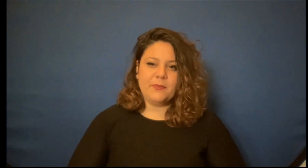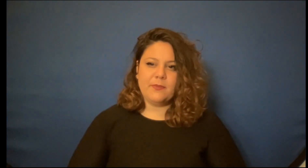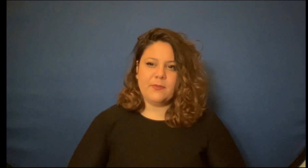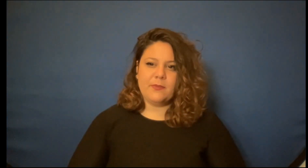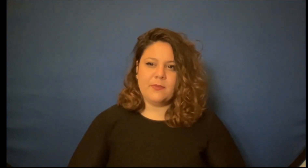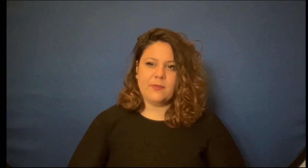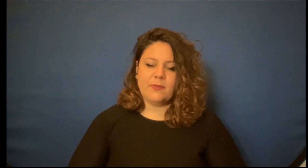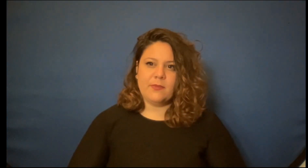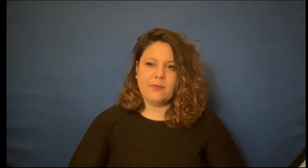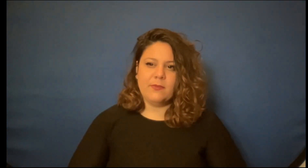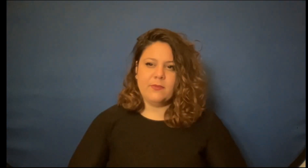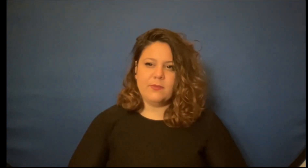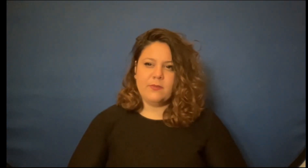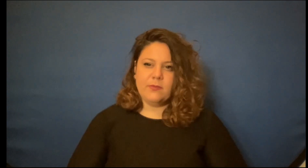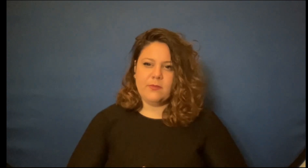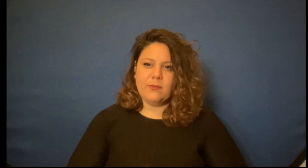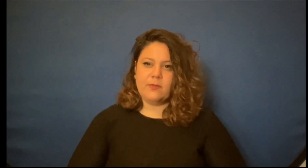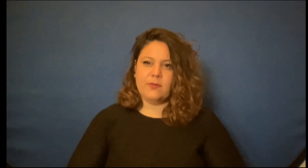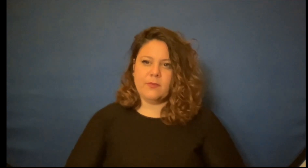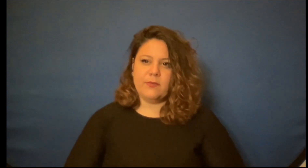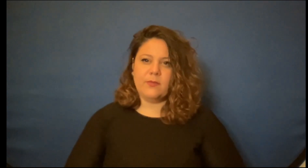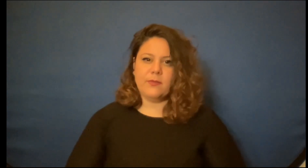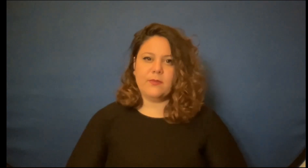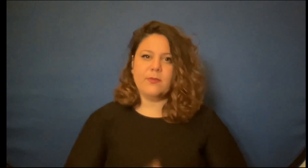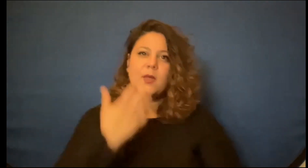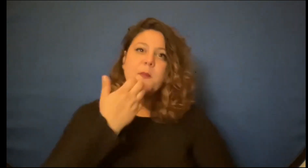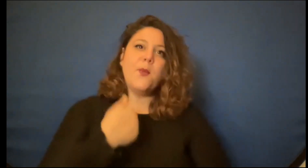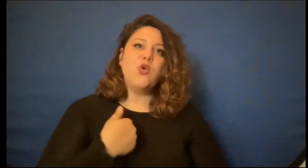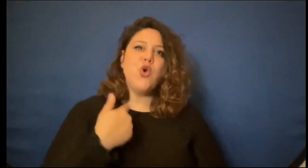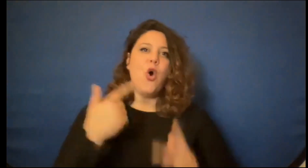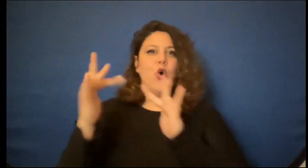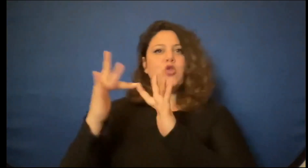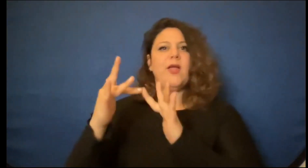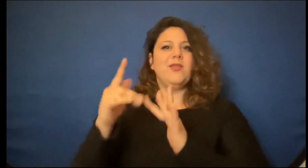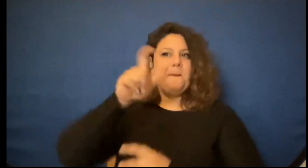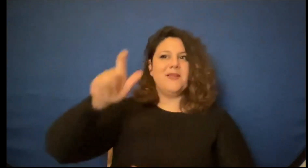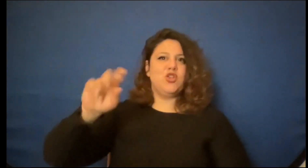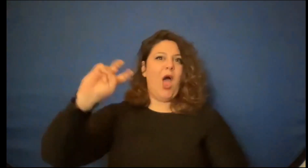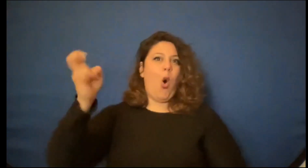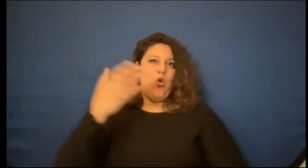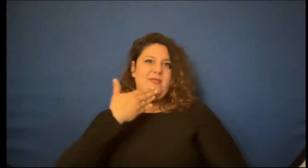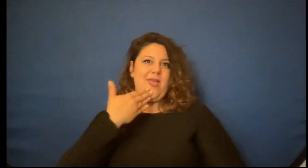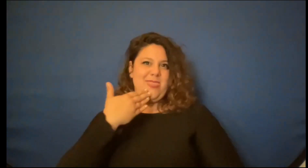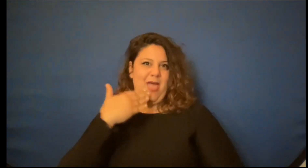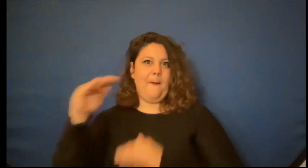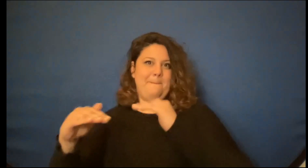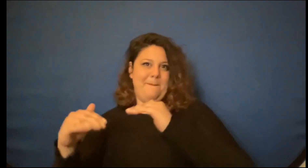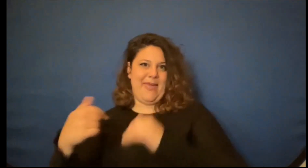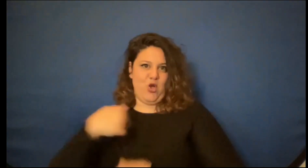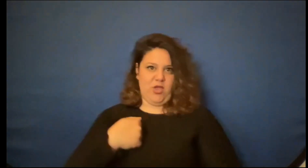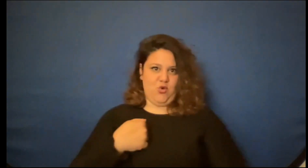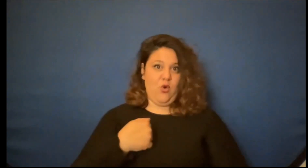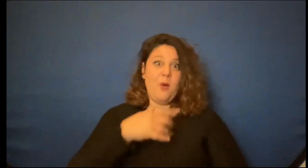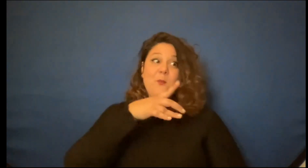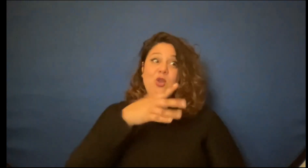estaba con gente de otra edad, menos que yo, ¿vale? Porque la gente de mi edad no me